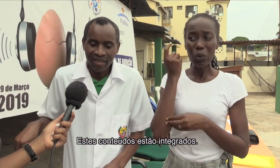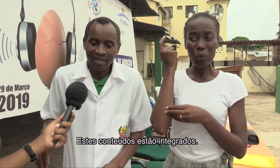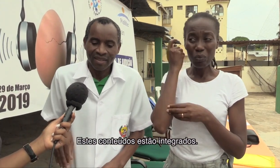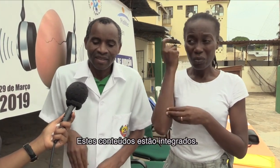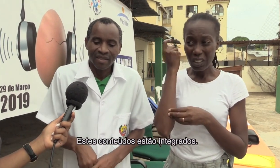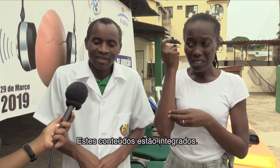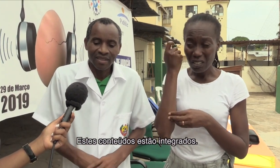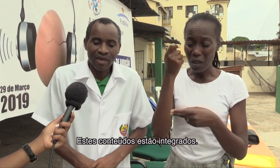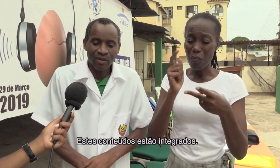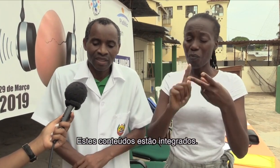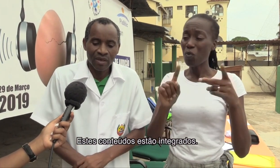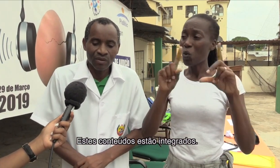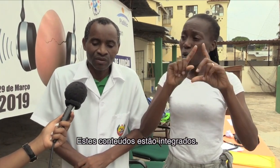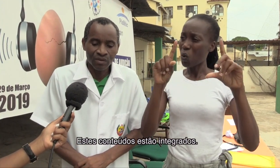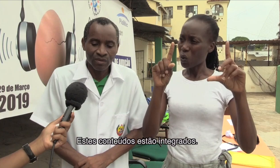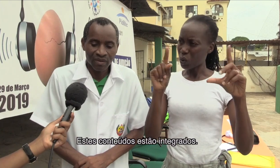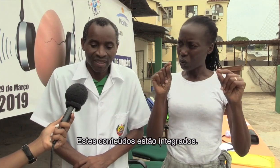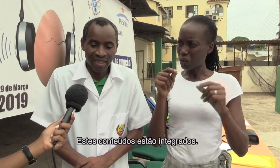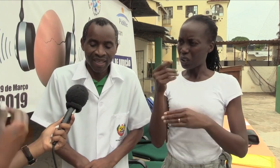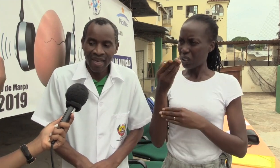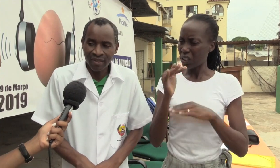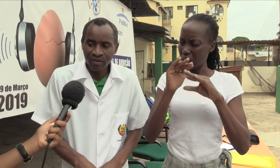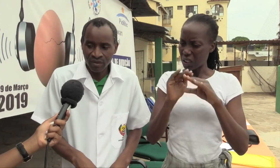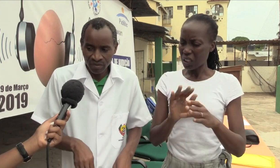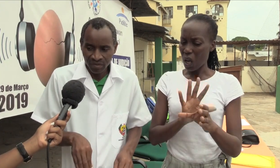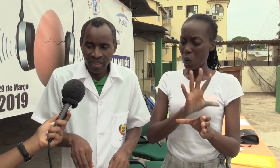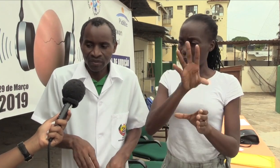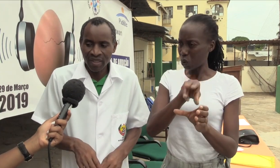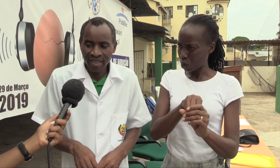integrados. Inscreva-se. Inscreva